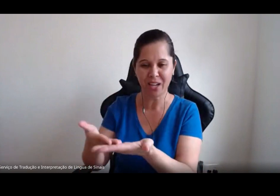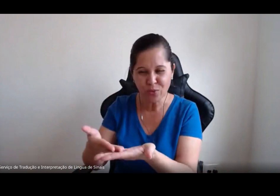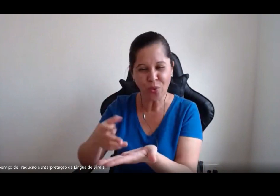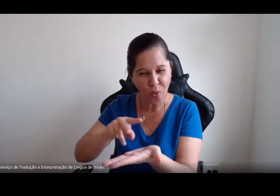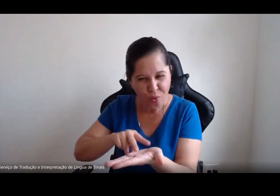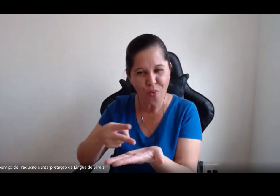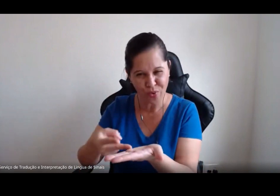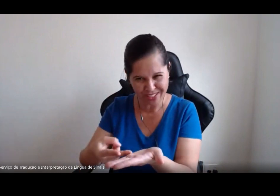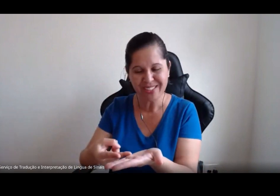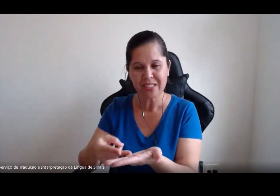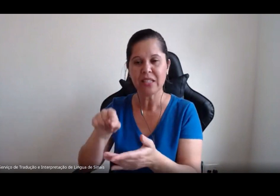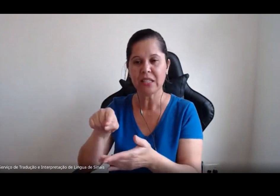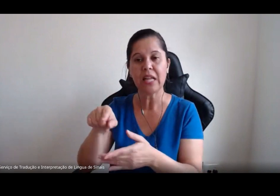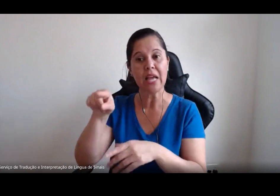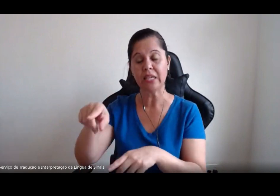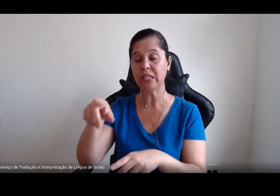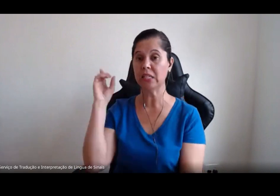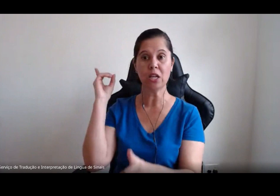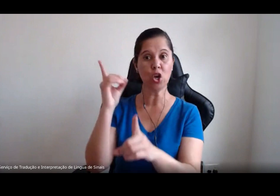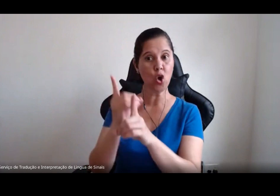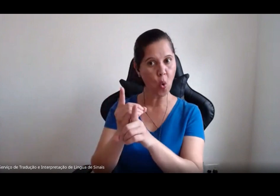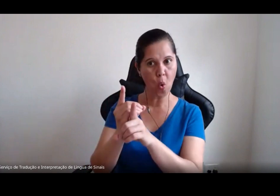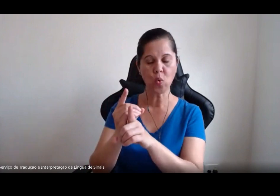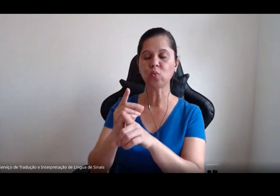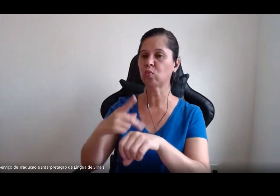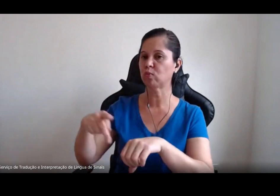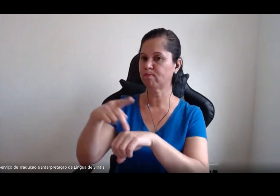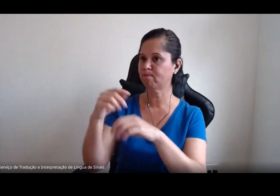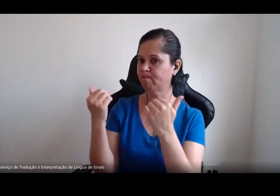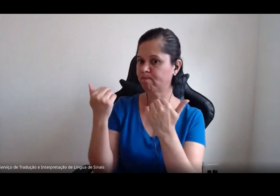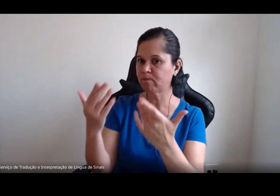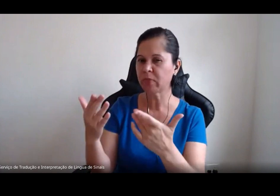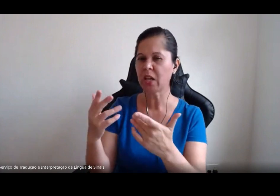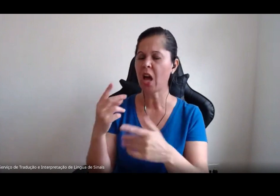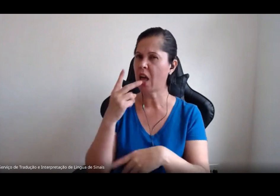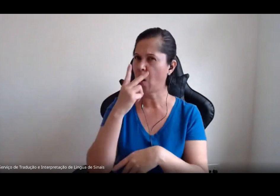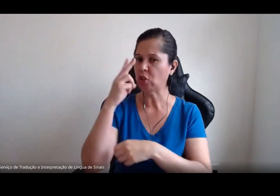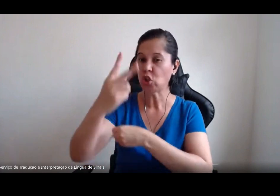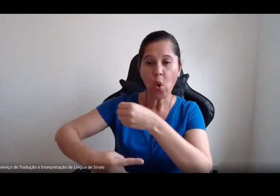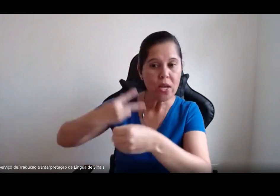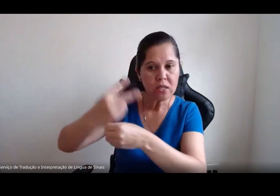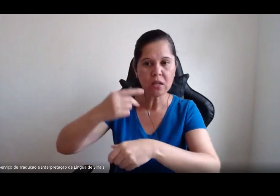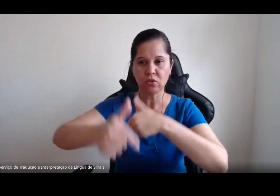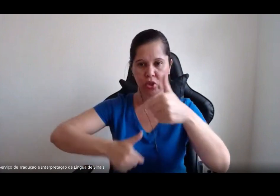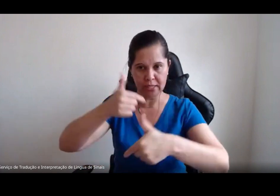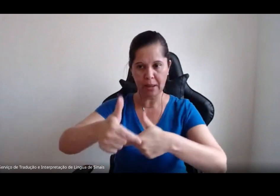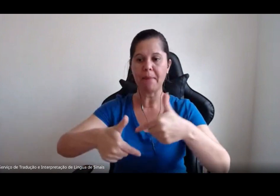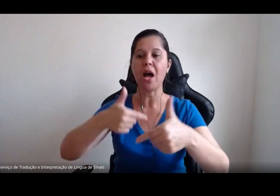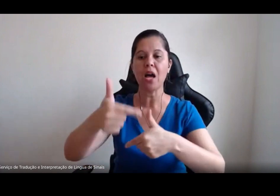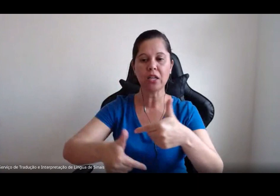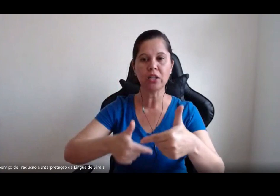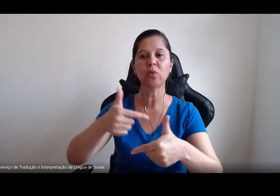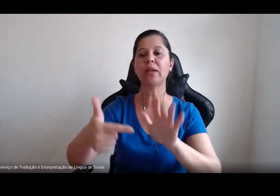organiza encontros internacionais. Nesse encontro de 96, depois de, parece que, 2 anos de